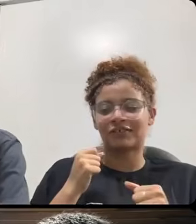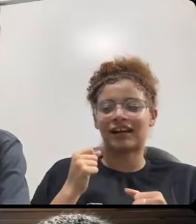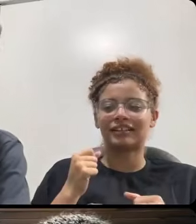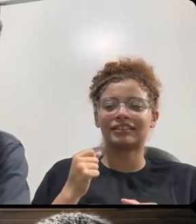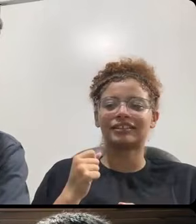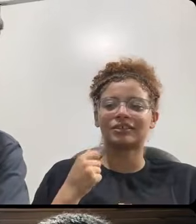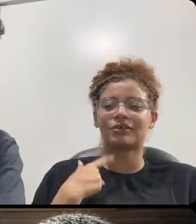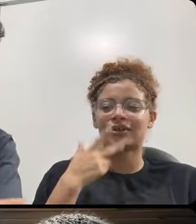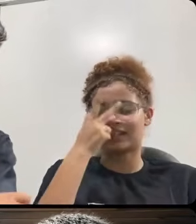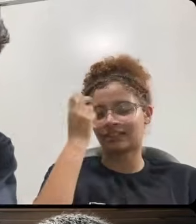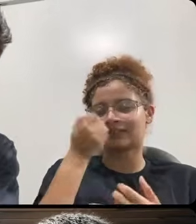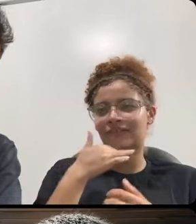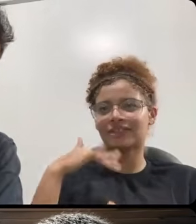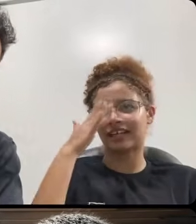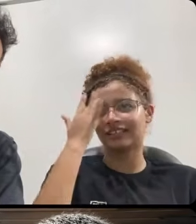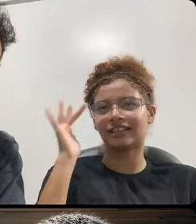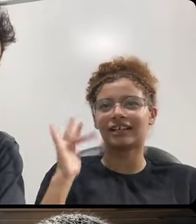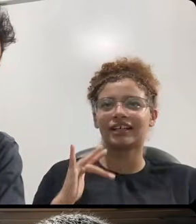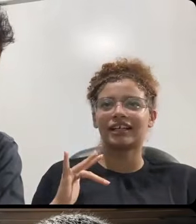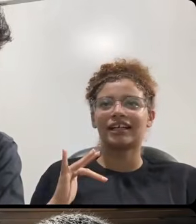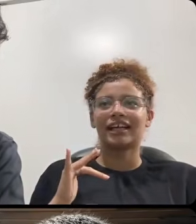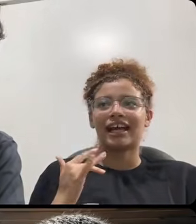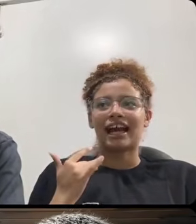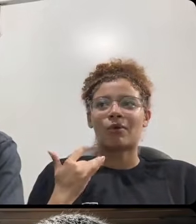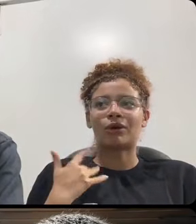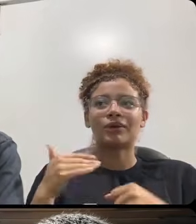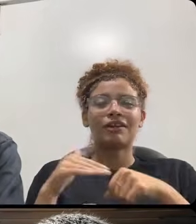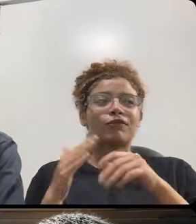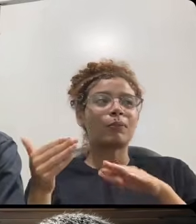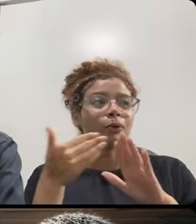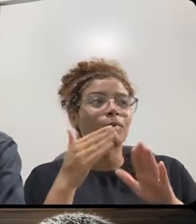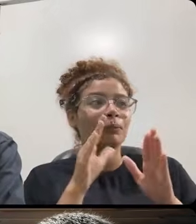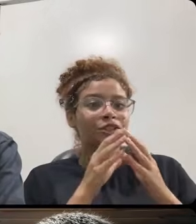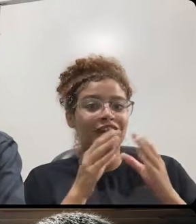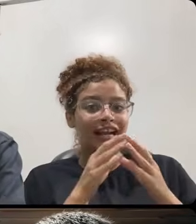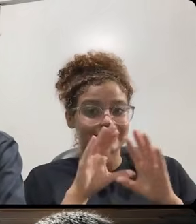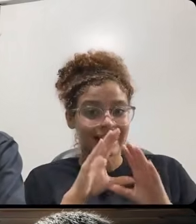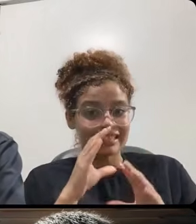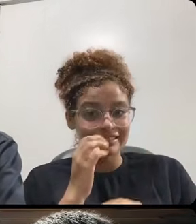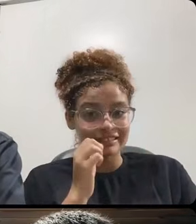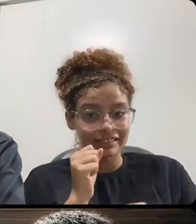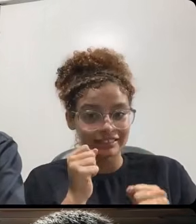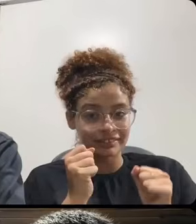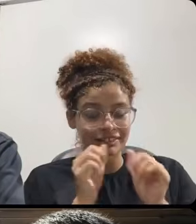né, que a gente fala, com criança com deficiência, quando ele for para o grupo de